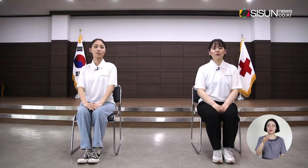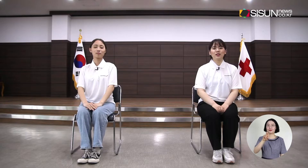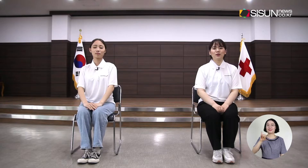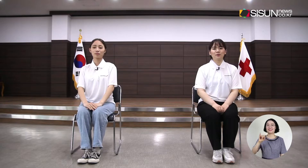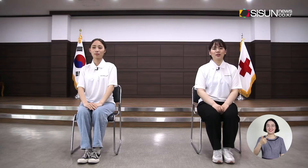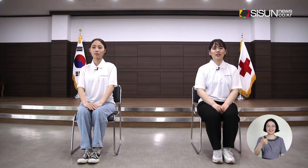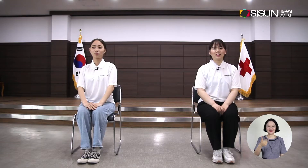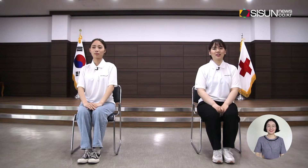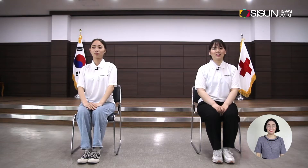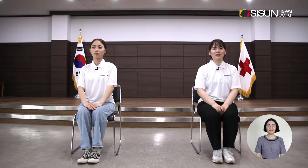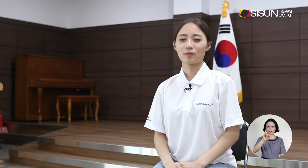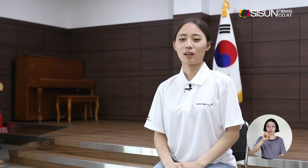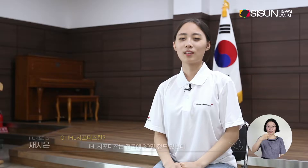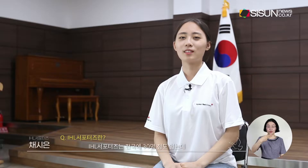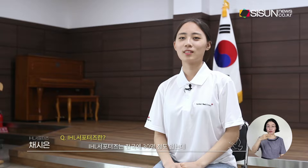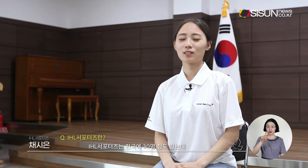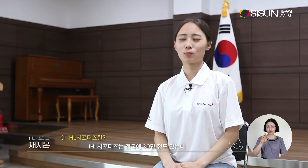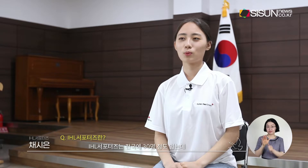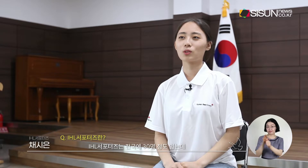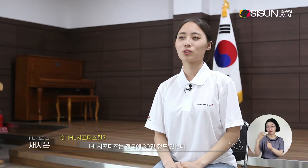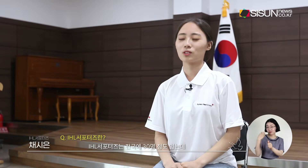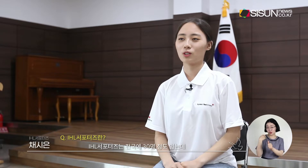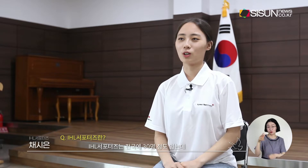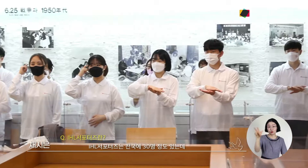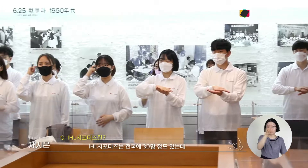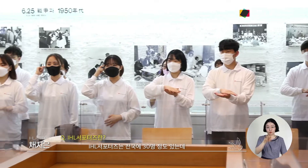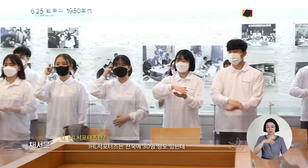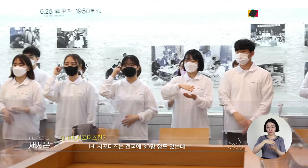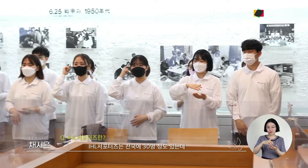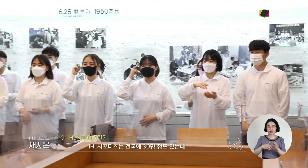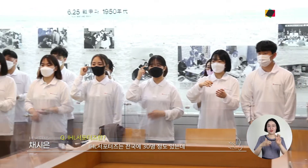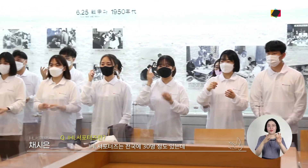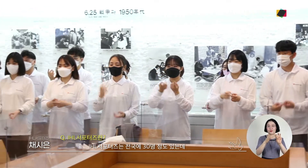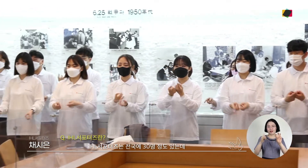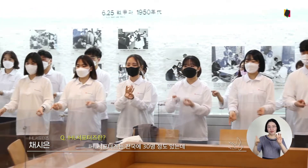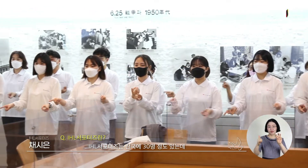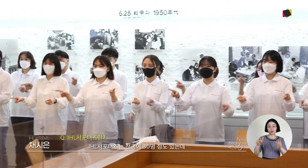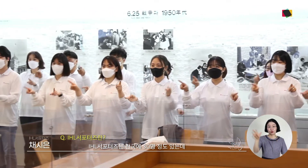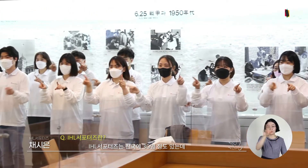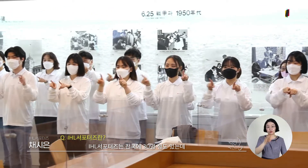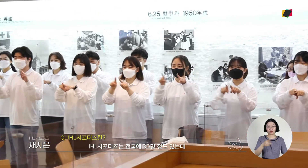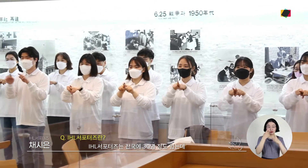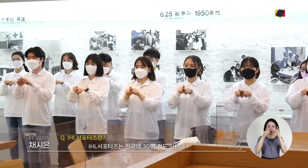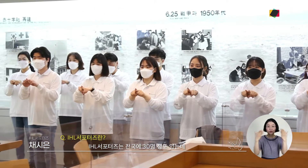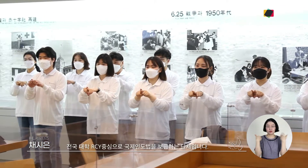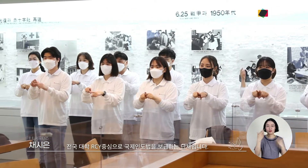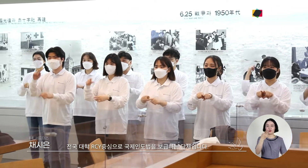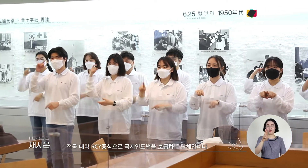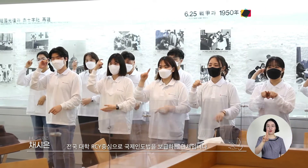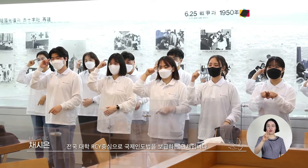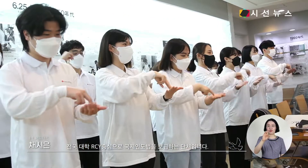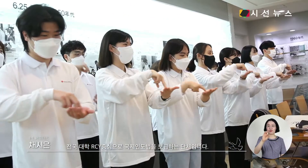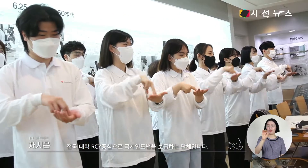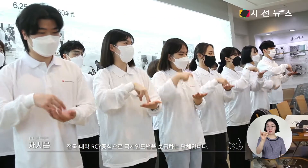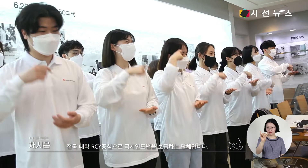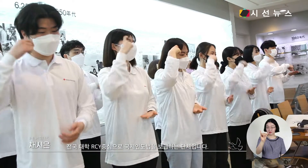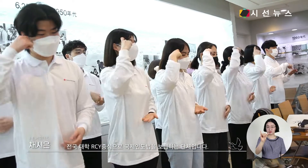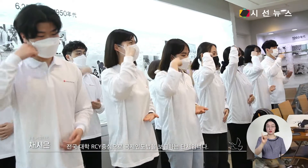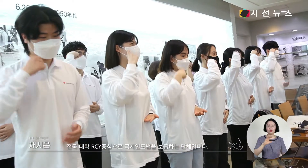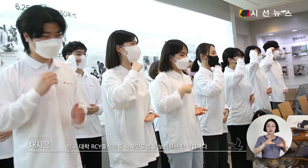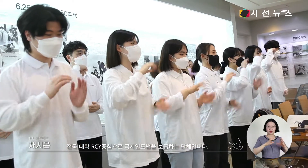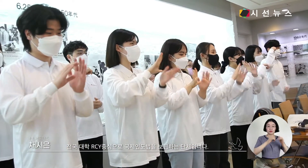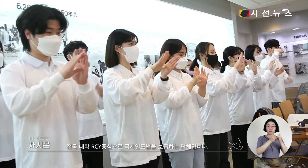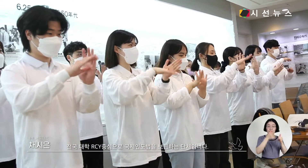있는 노현민이라고 합니다. IHL 서포터즈는요, 전국에 30명 정도가 있는데, 전국 대학